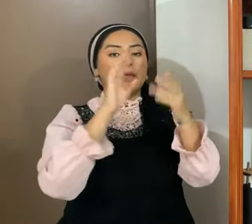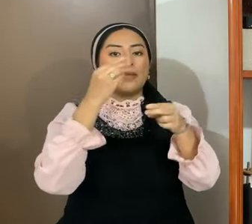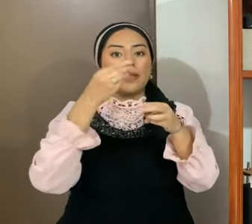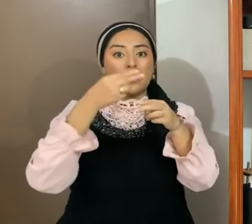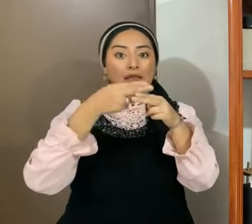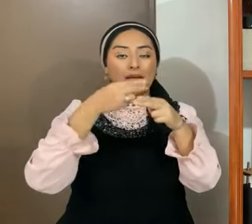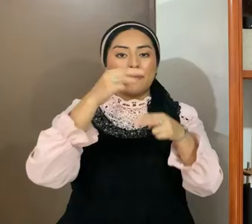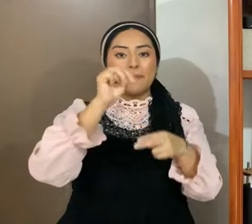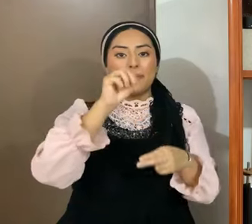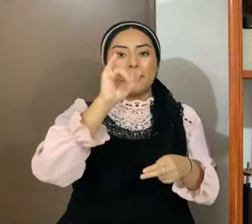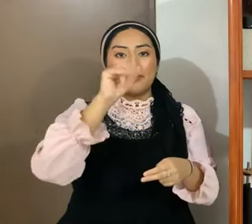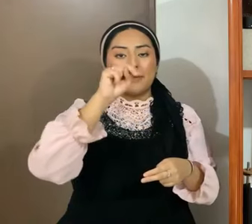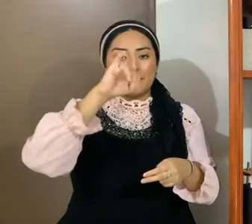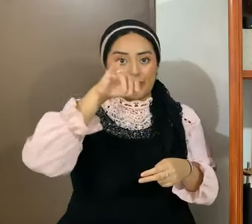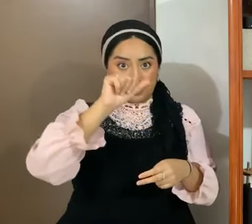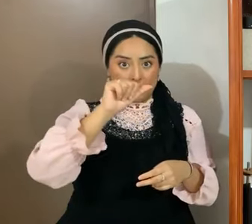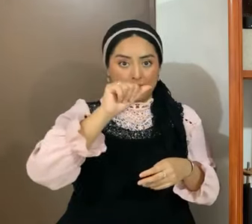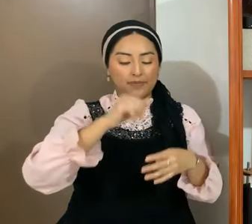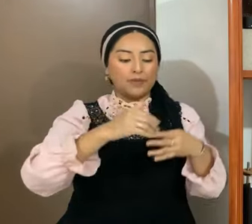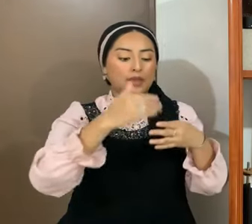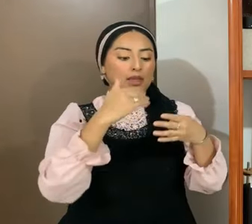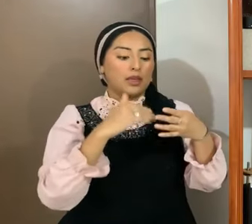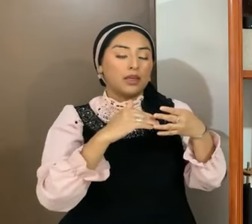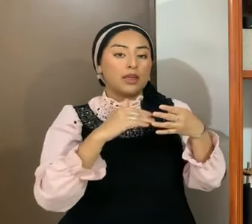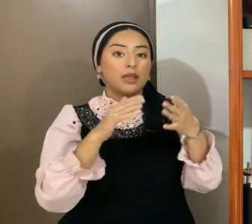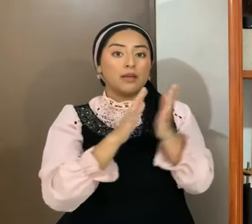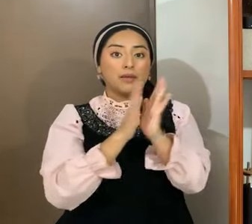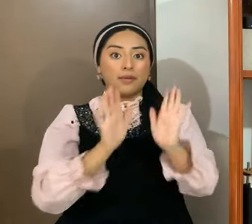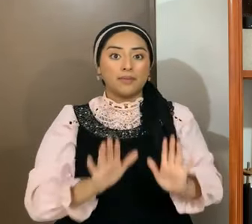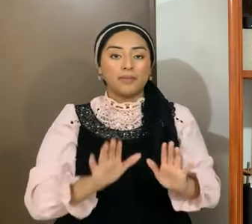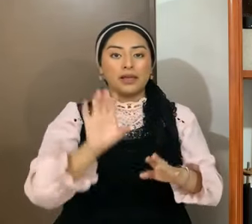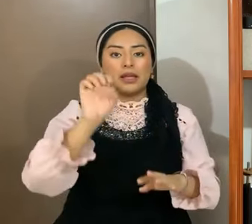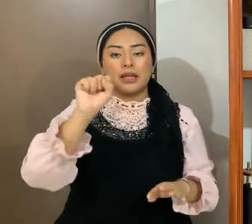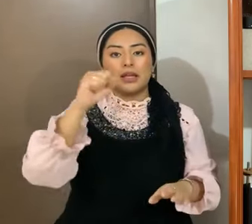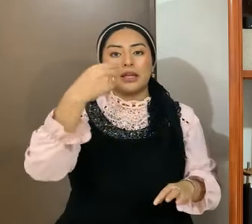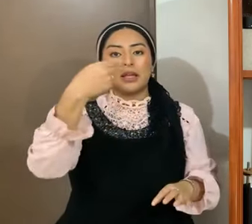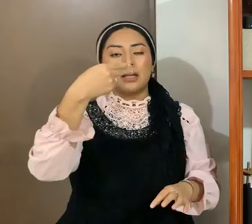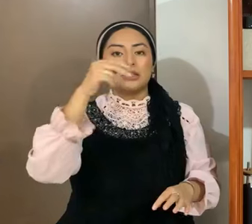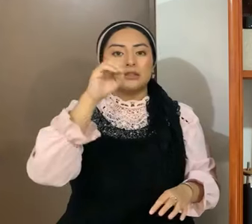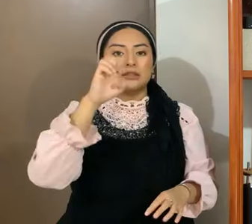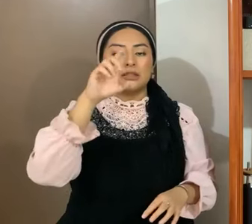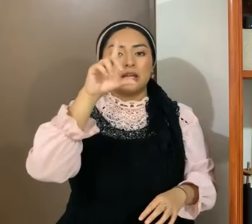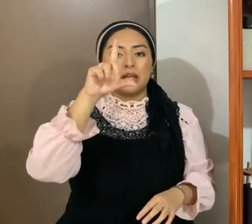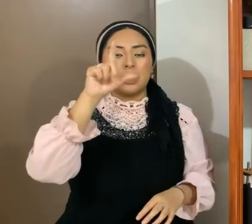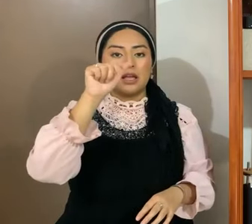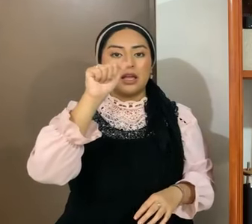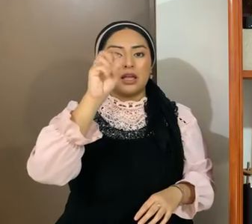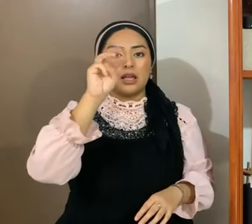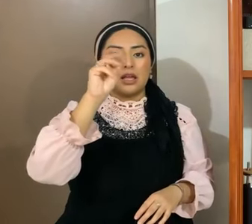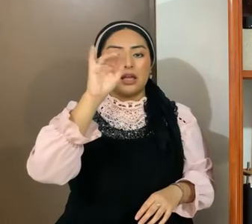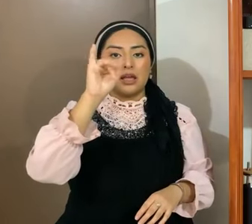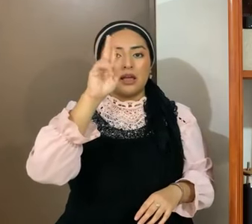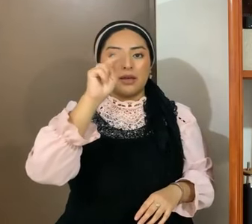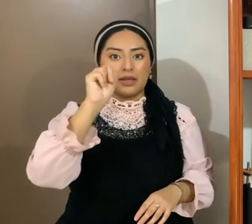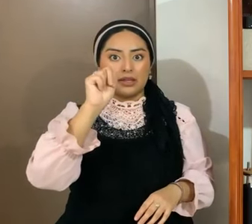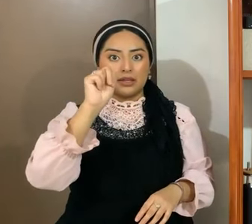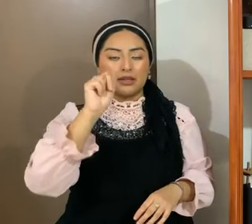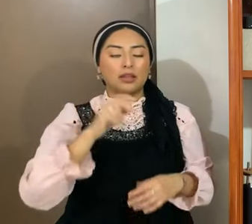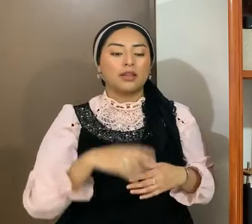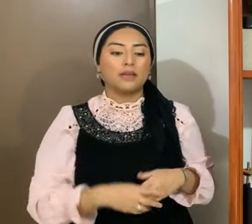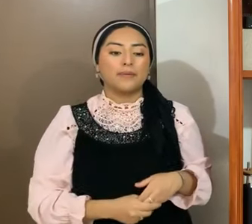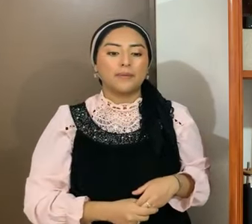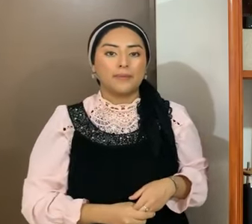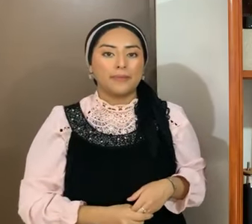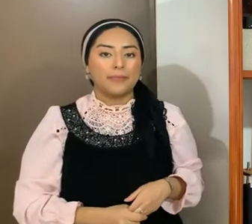Las ofrendas de paz, shelamim, así como decimos shalom, significa shalom, paz, por así